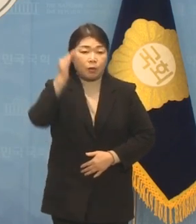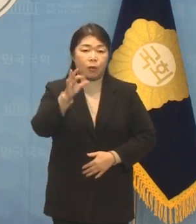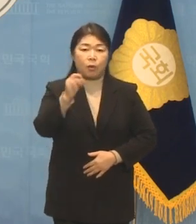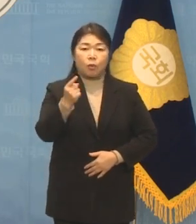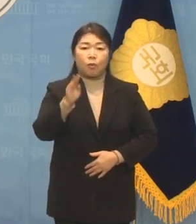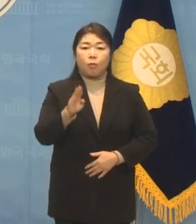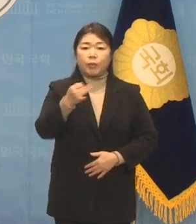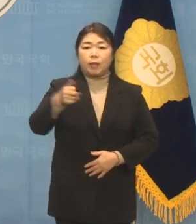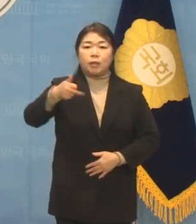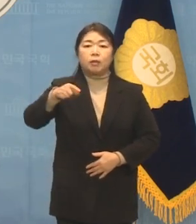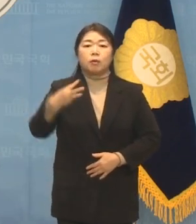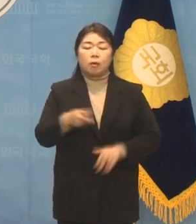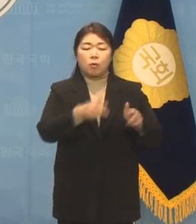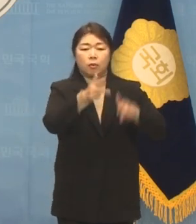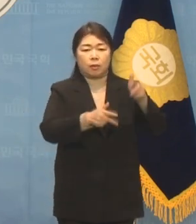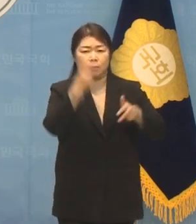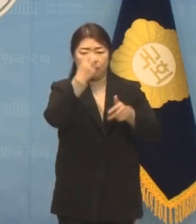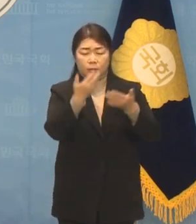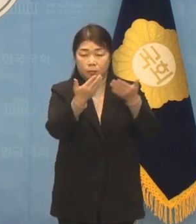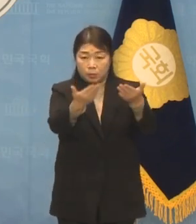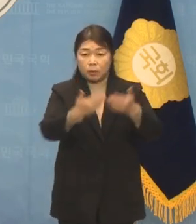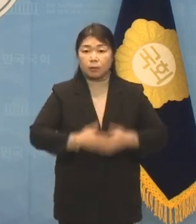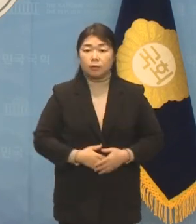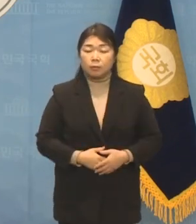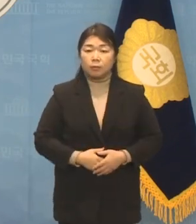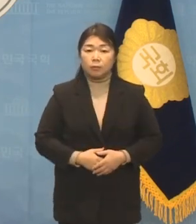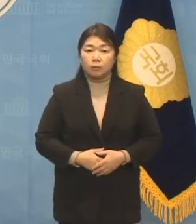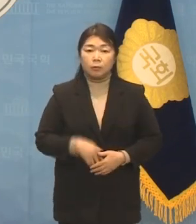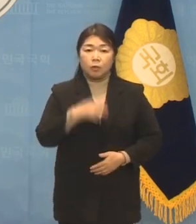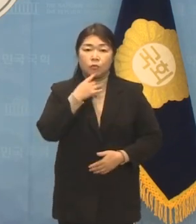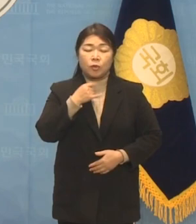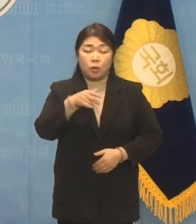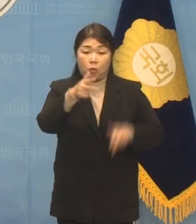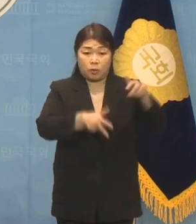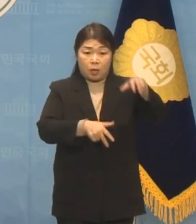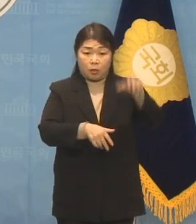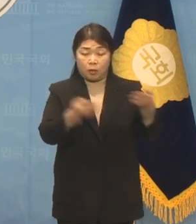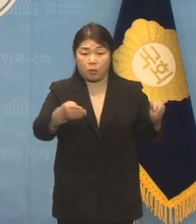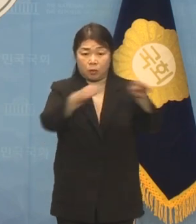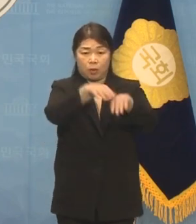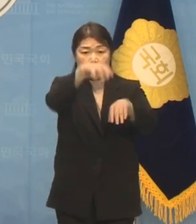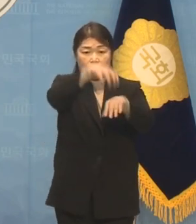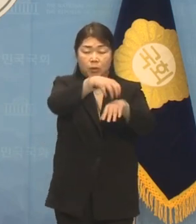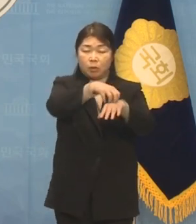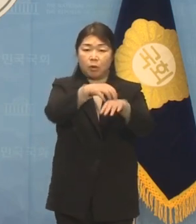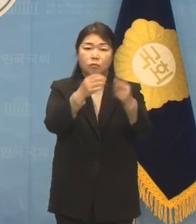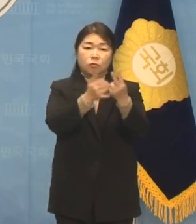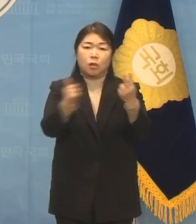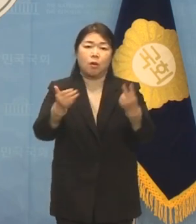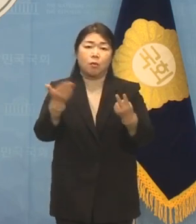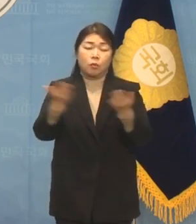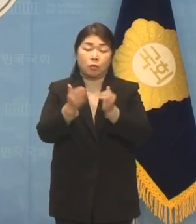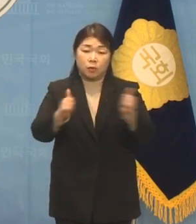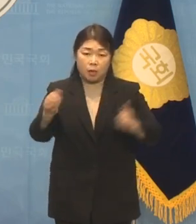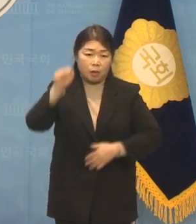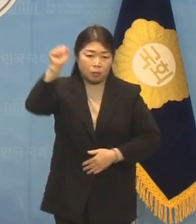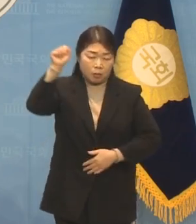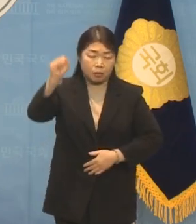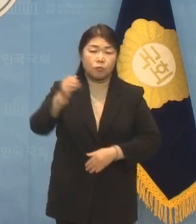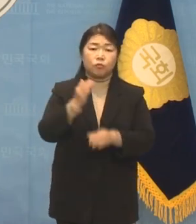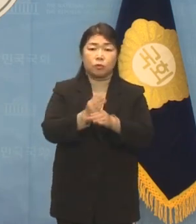지킬 것입니다. 구미의 한 공장 옥상에서 두 명의 노동자가 시위를 하고